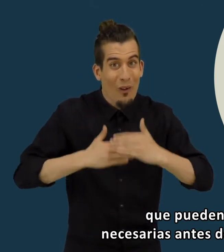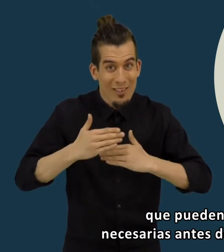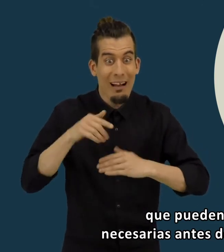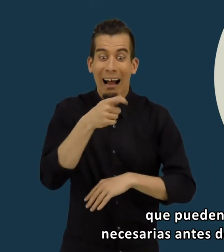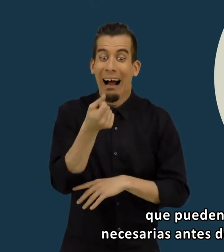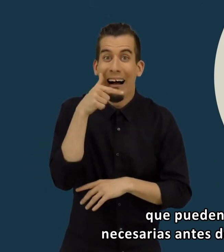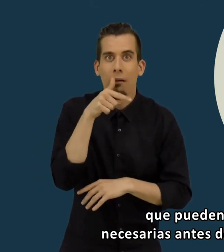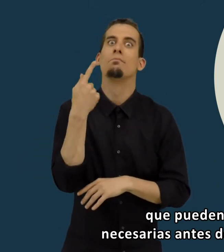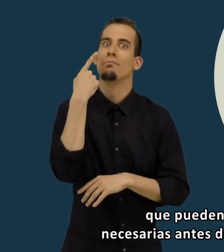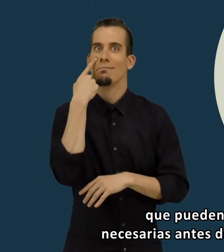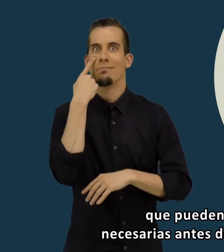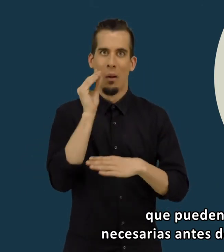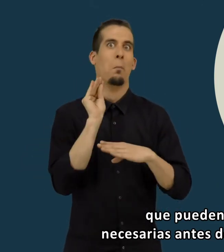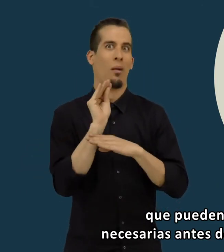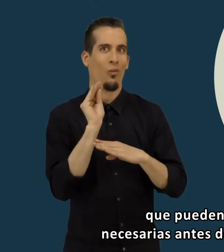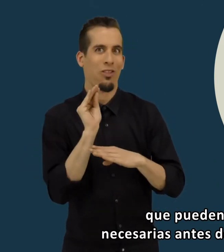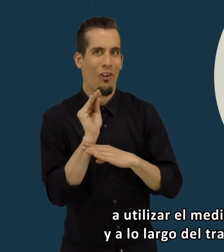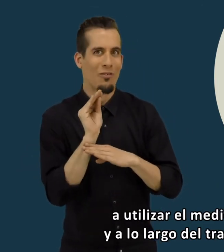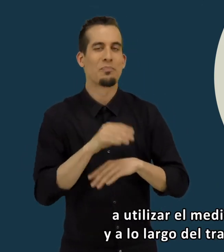medicamento y a lo largo del tratamiento.